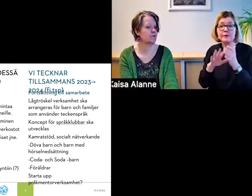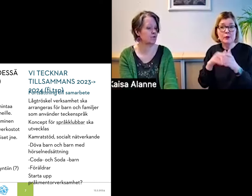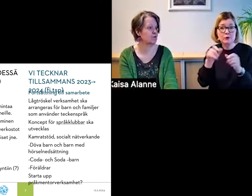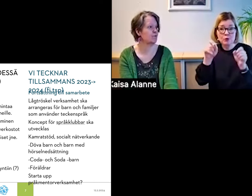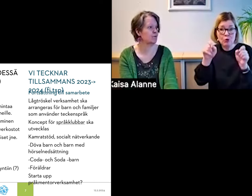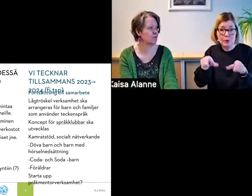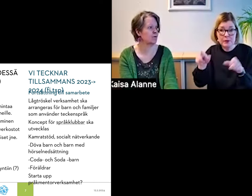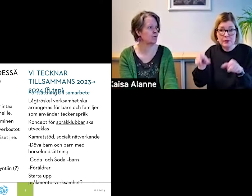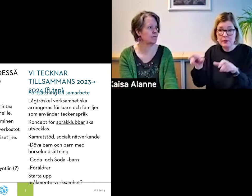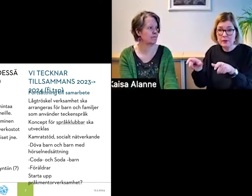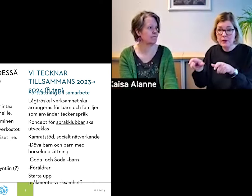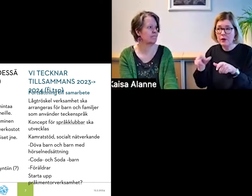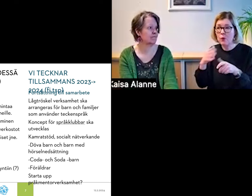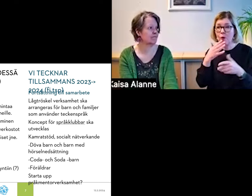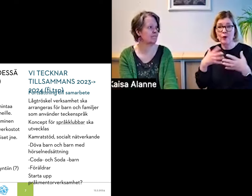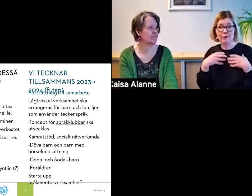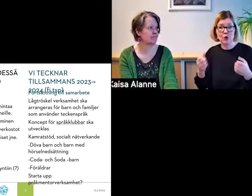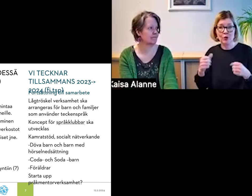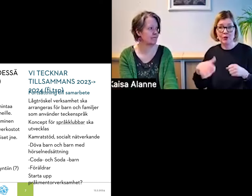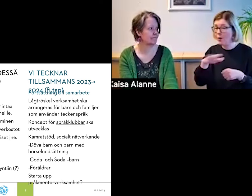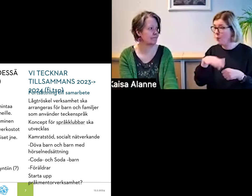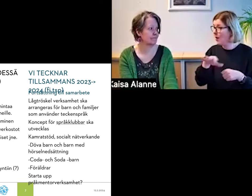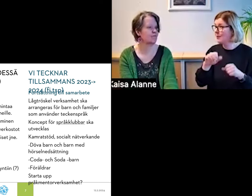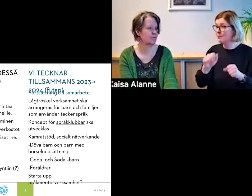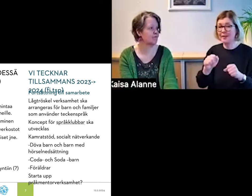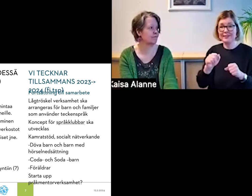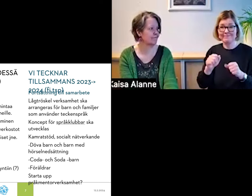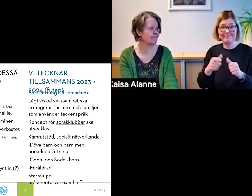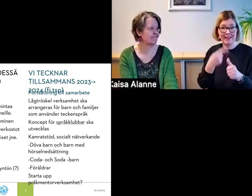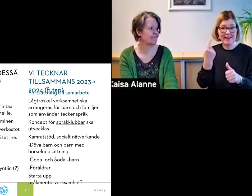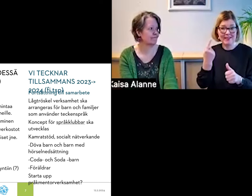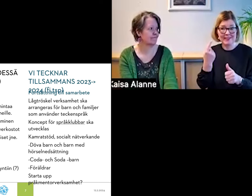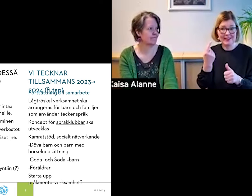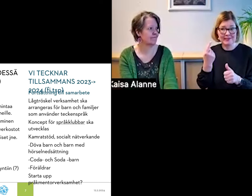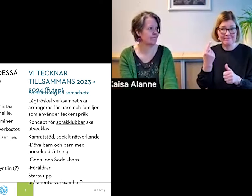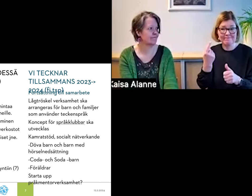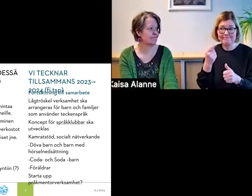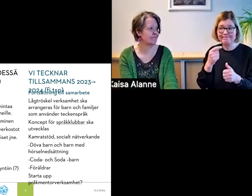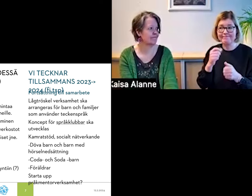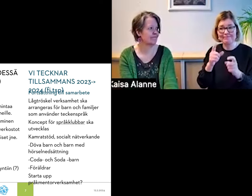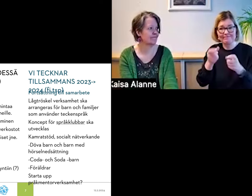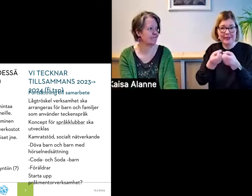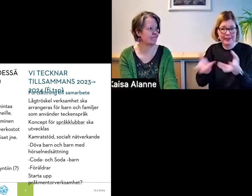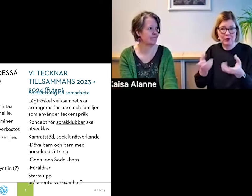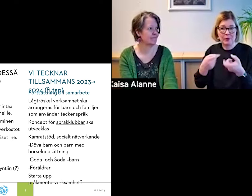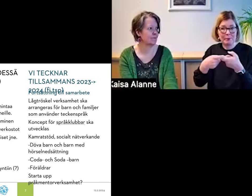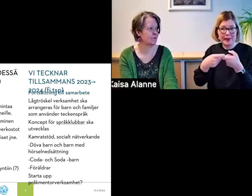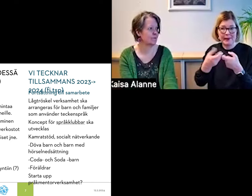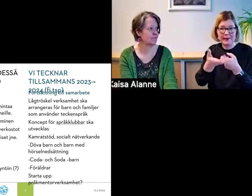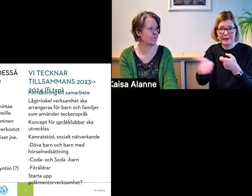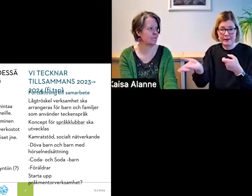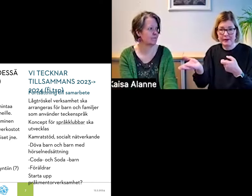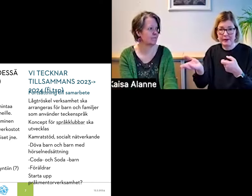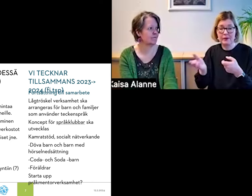siitä aiheutuu eri tahoille, esimerkiksi viittomakielen opettajia hyvinvointialueille, niin nämä